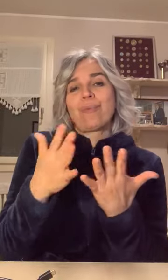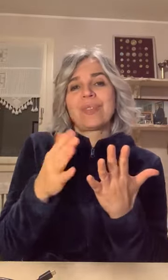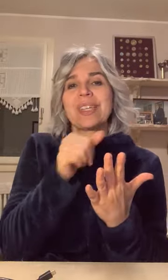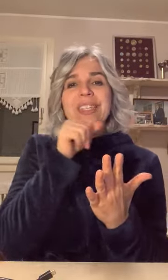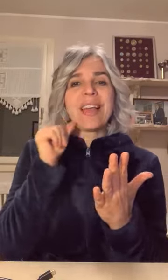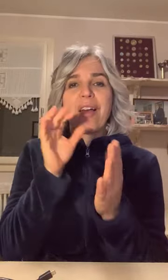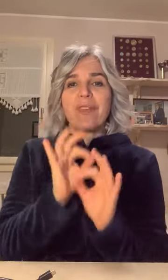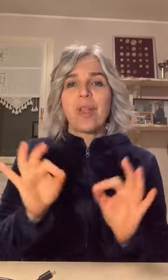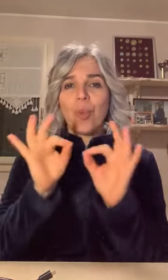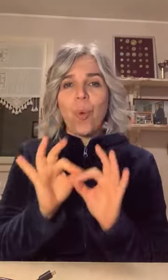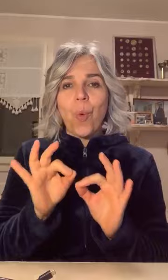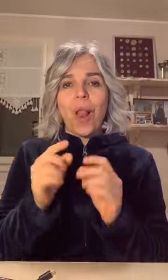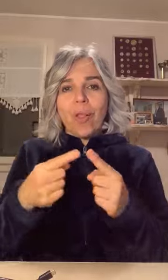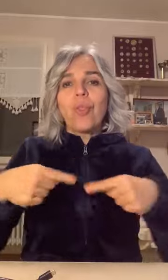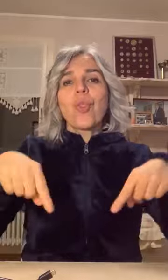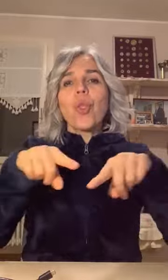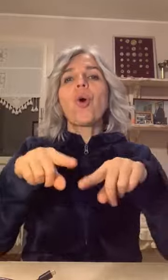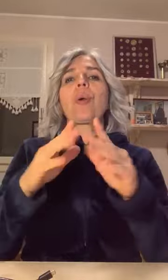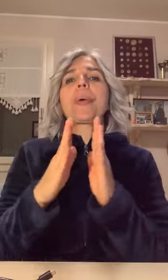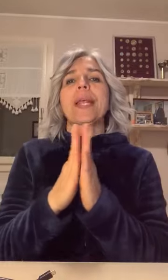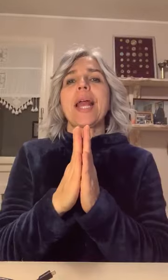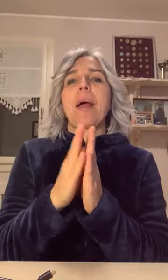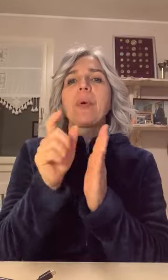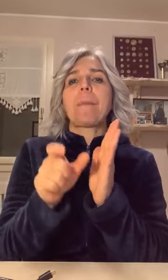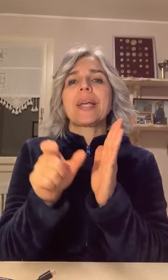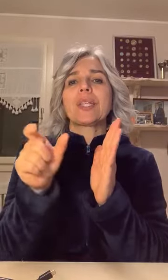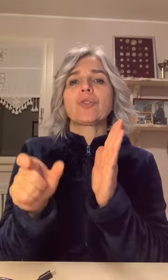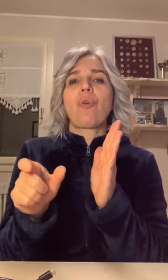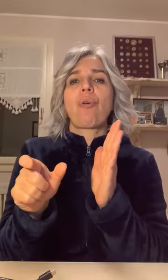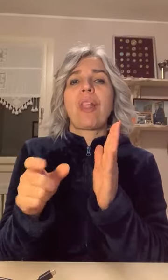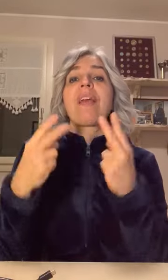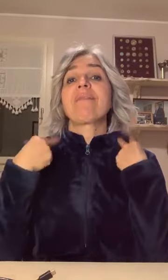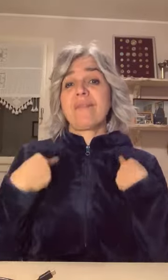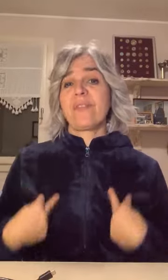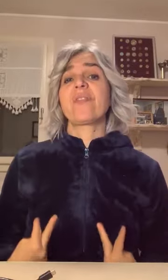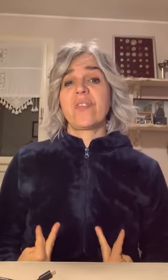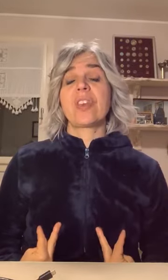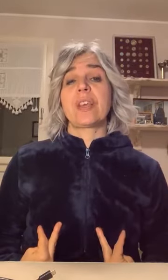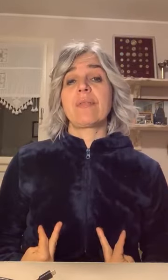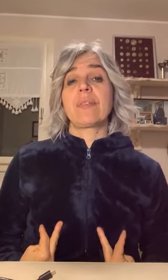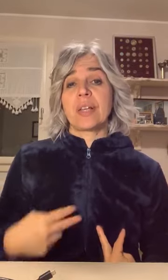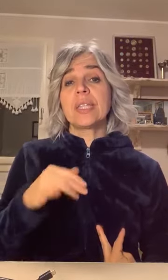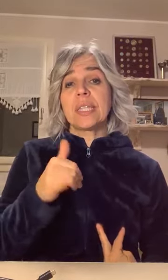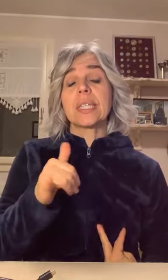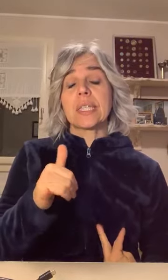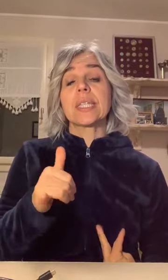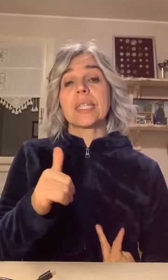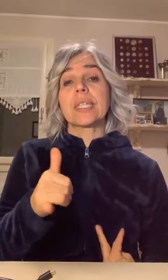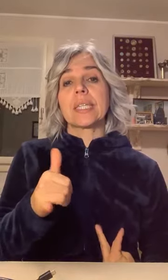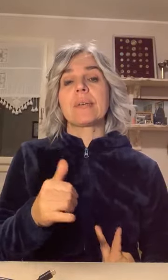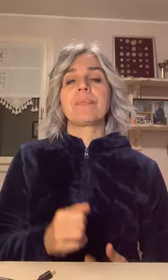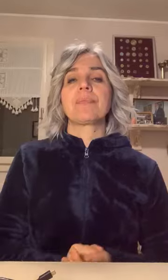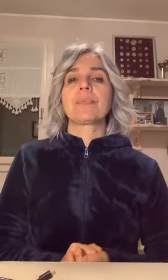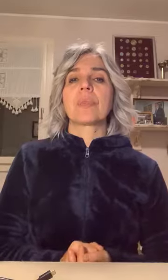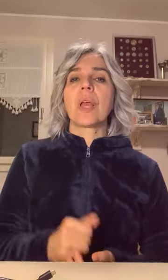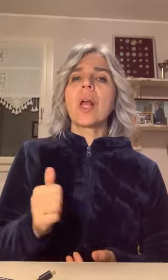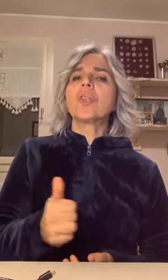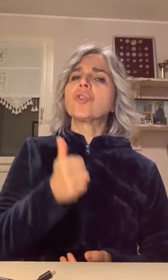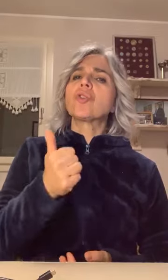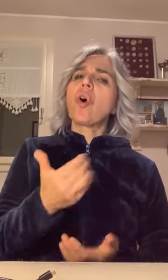lo facciamo con tutto il cuore. Sì, con tutto il nostro cuore noi lo vogliamo fare, perché solo il Signore può portare pace nel